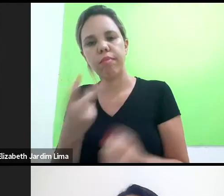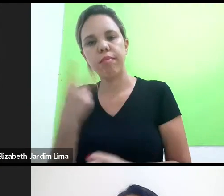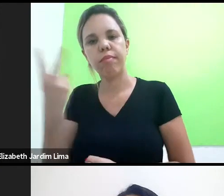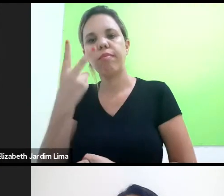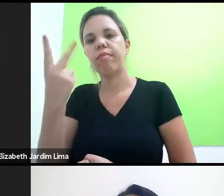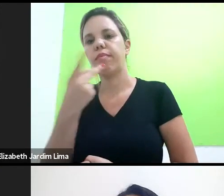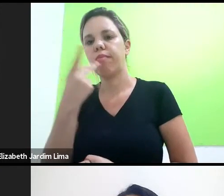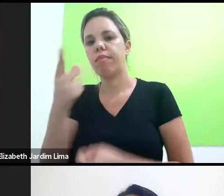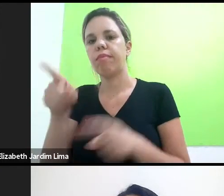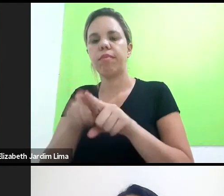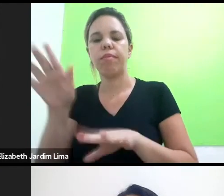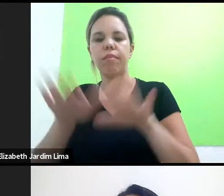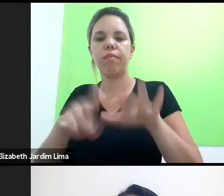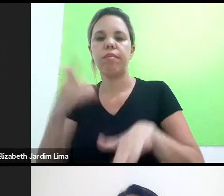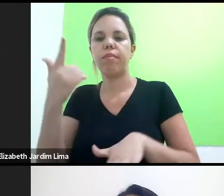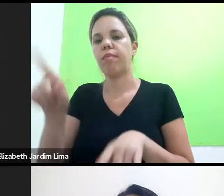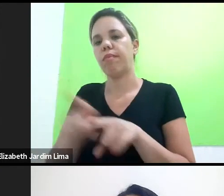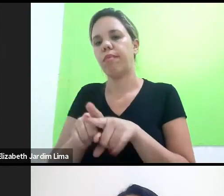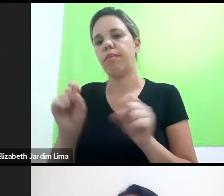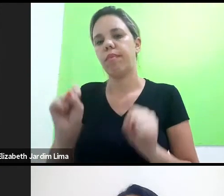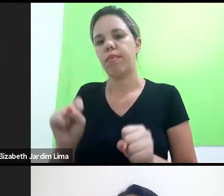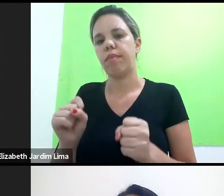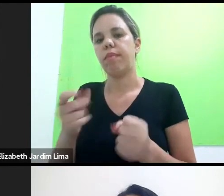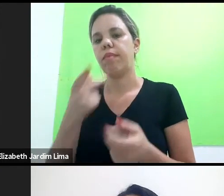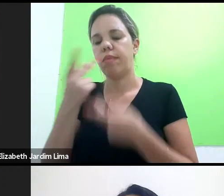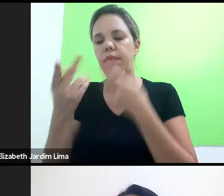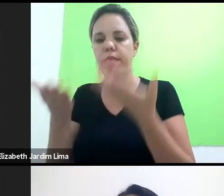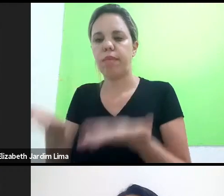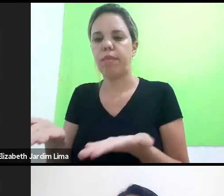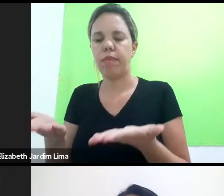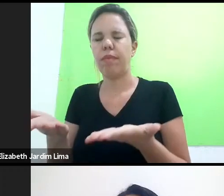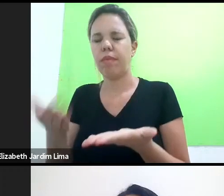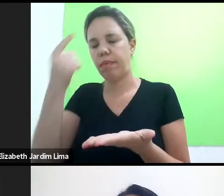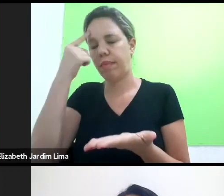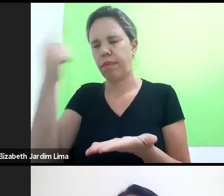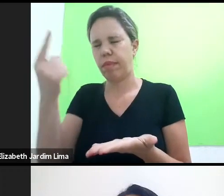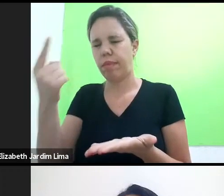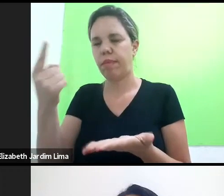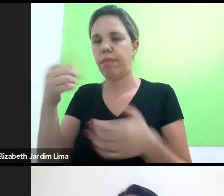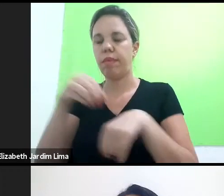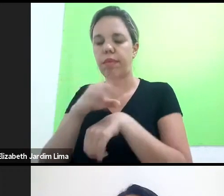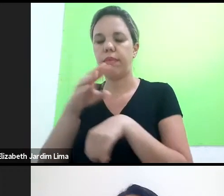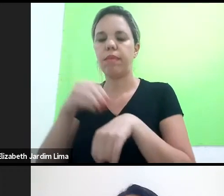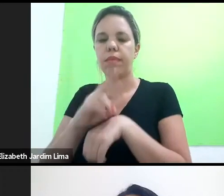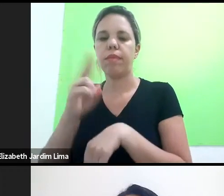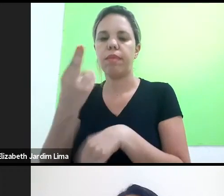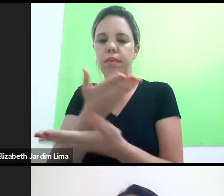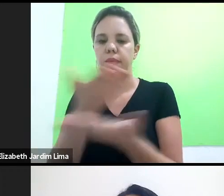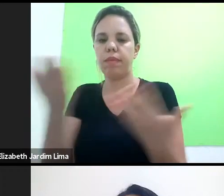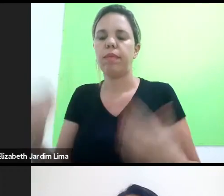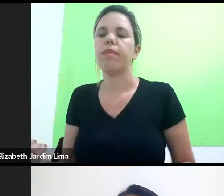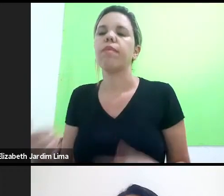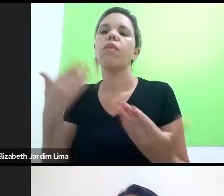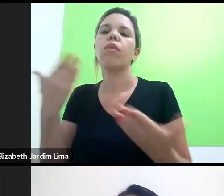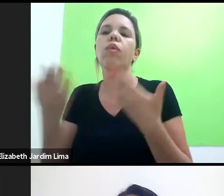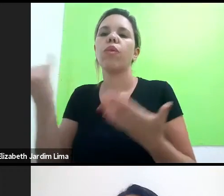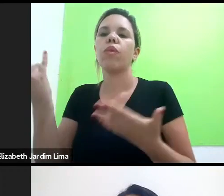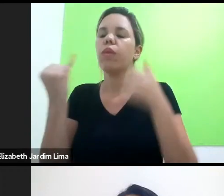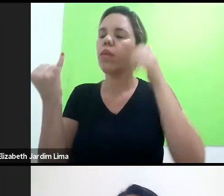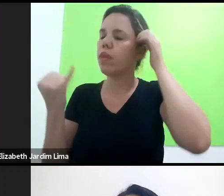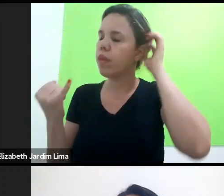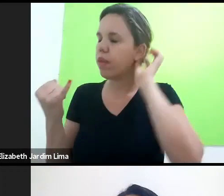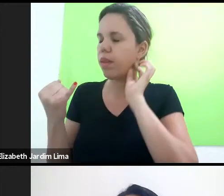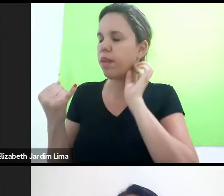e talvez um outro aspecto que vocês poderiam abordar, que é essa ideia de trazer retorno para os seus. Qual que é a importância